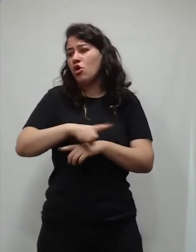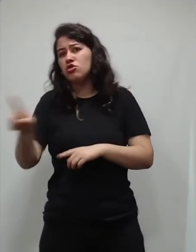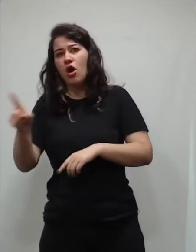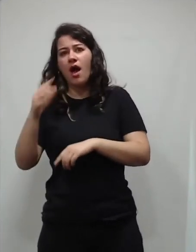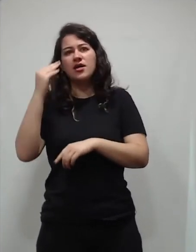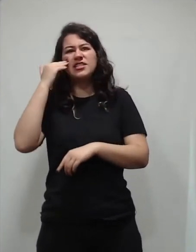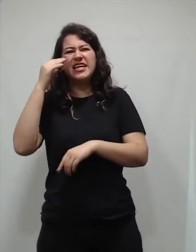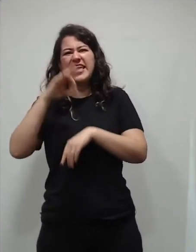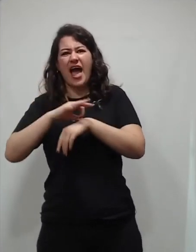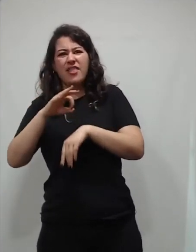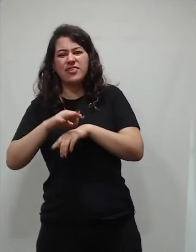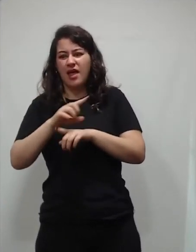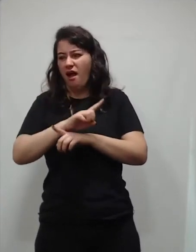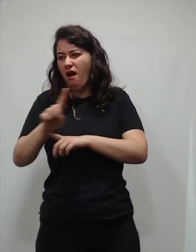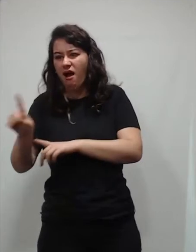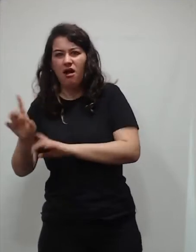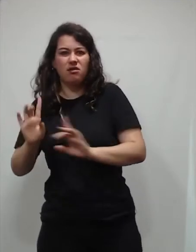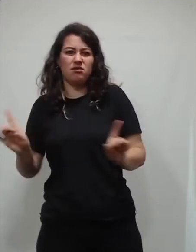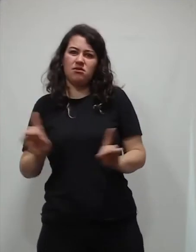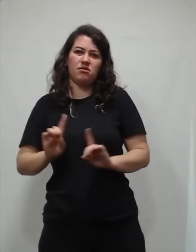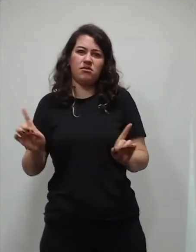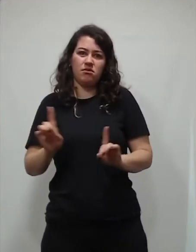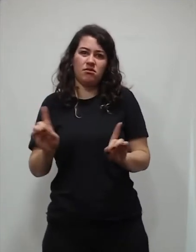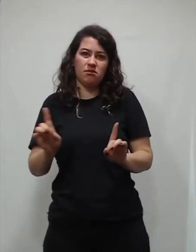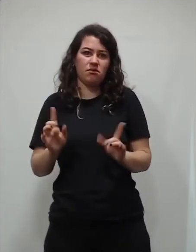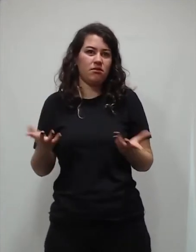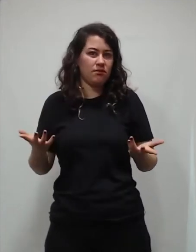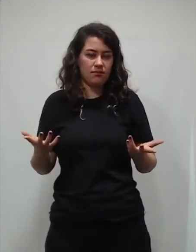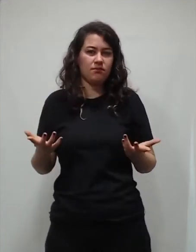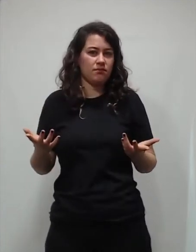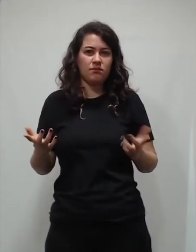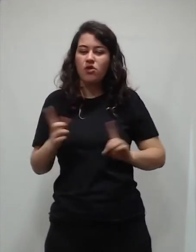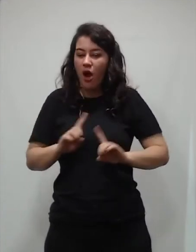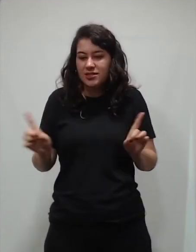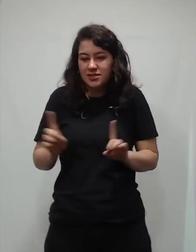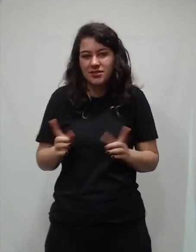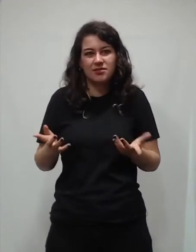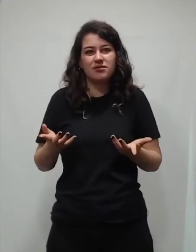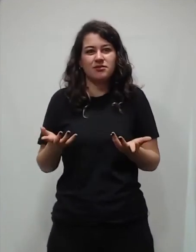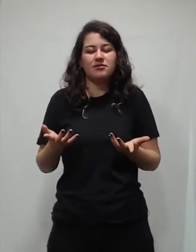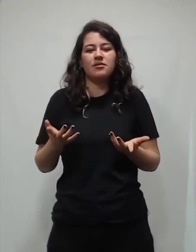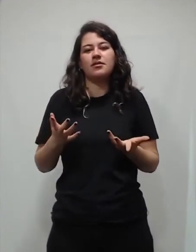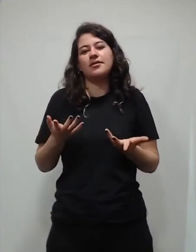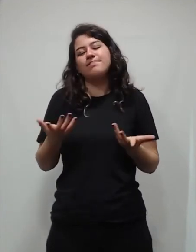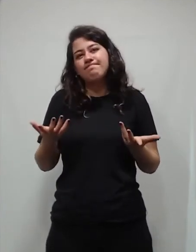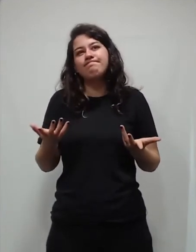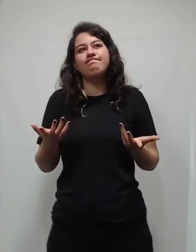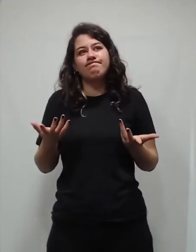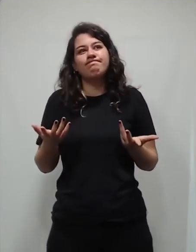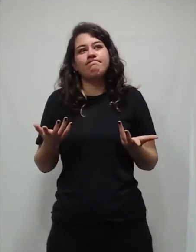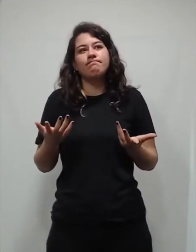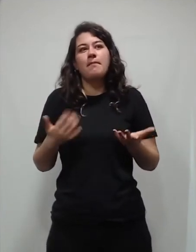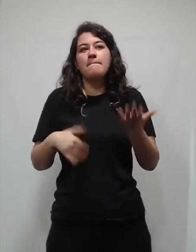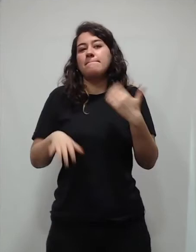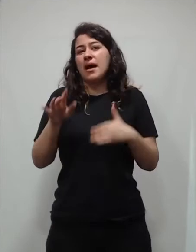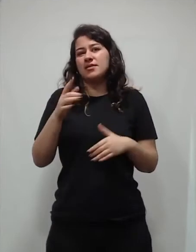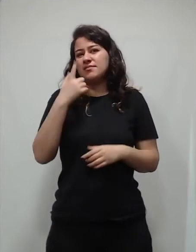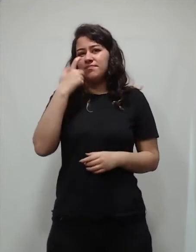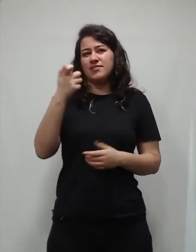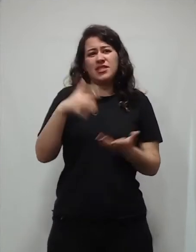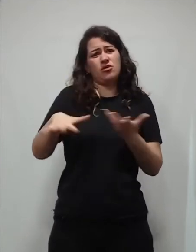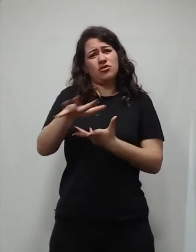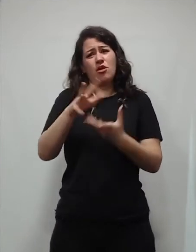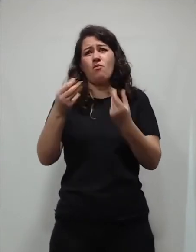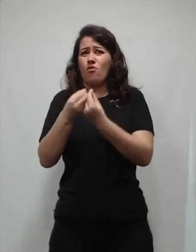psiquiatra pediátrico en el mejorcísimo de los casos, ¿no? Y esto es algo absolutamente